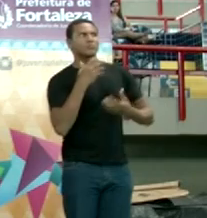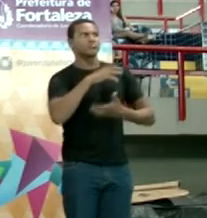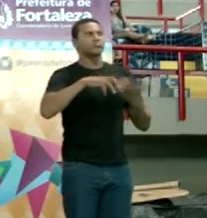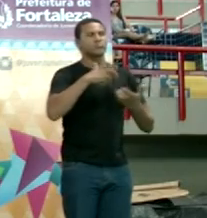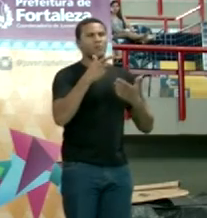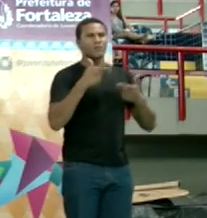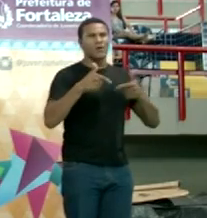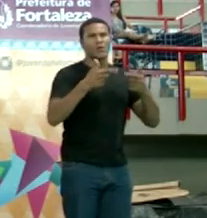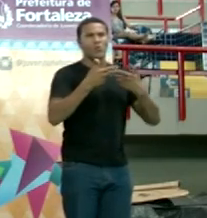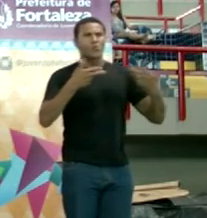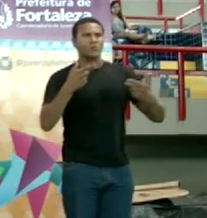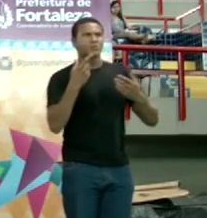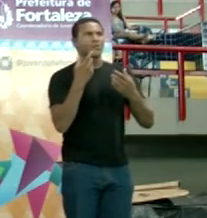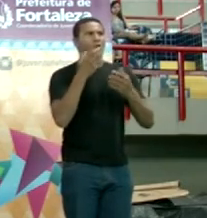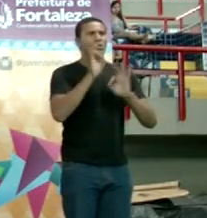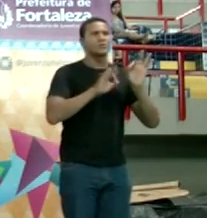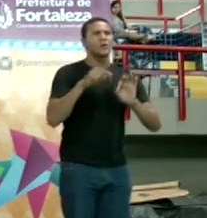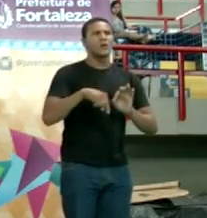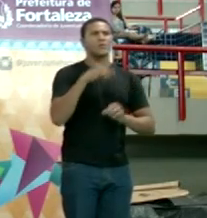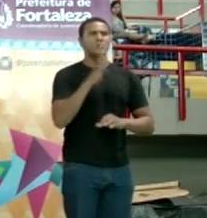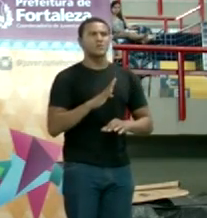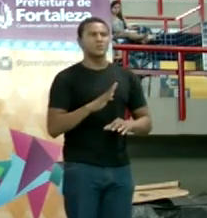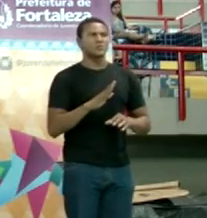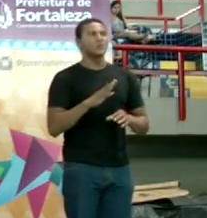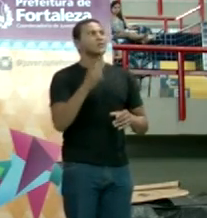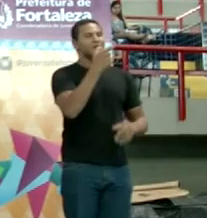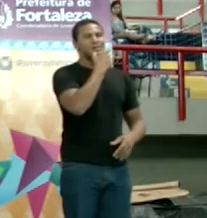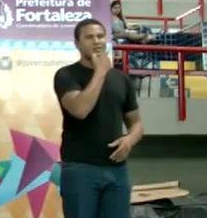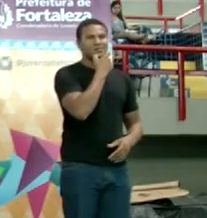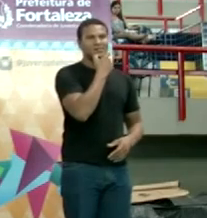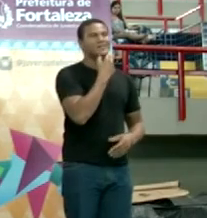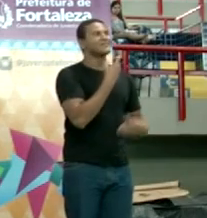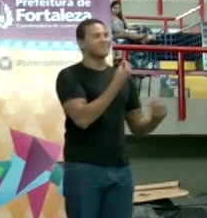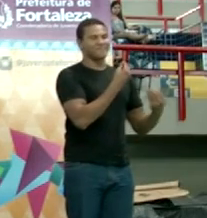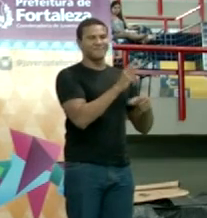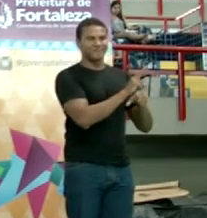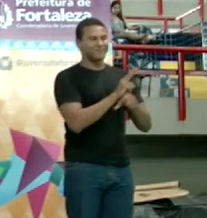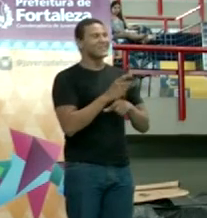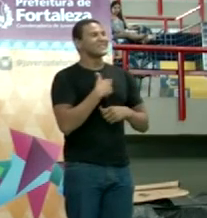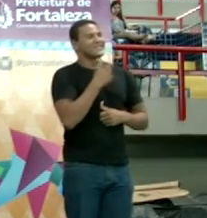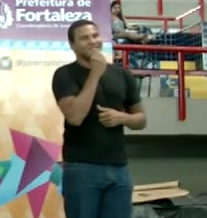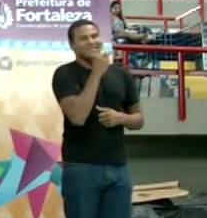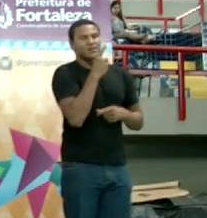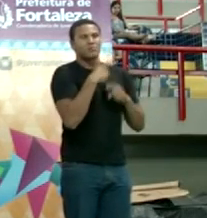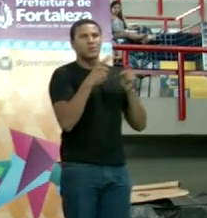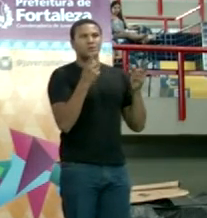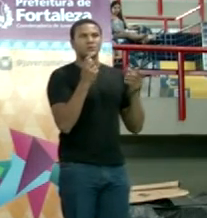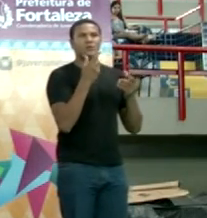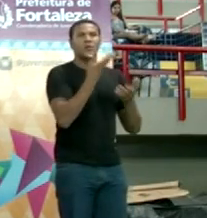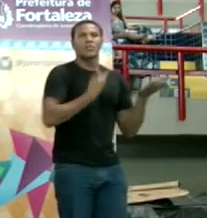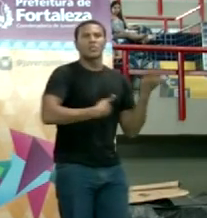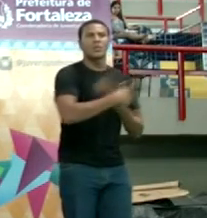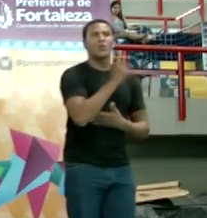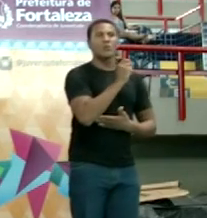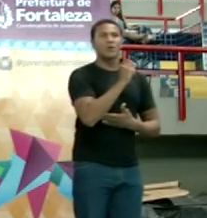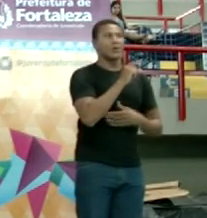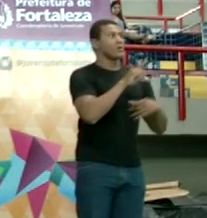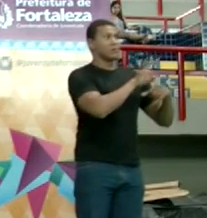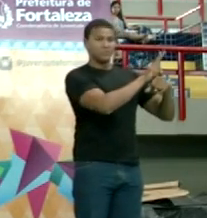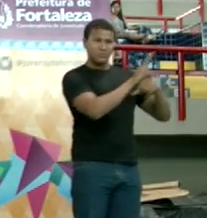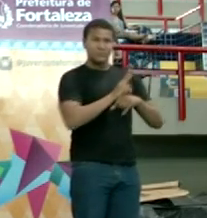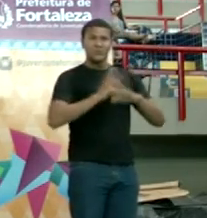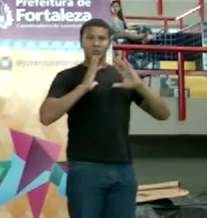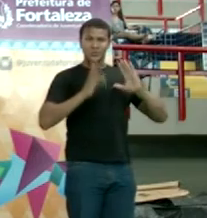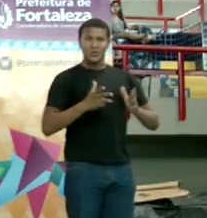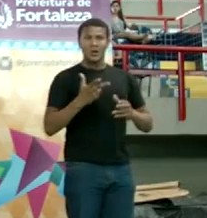obviamente, a gente deixou o nosso mercado consumidor na mão dos ingleses. Desde a abertura dos portos, o Tratado de Comércio e Navegação